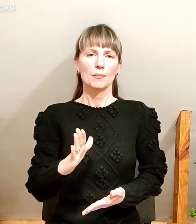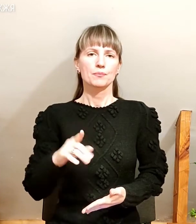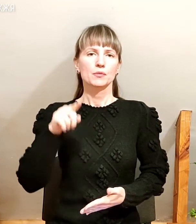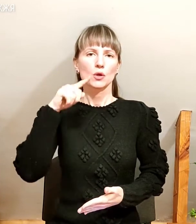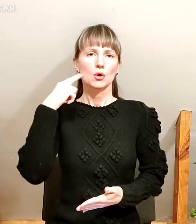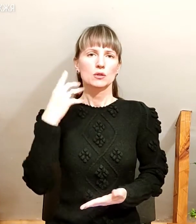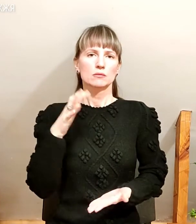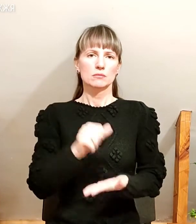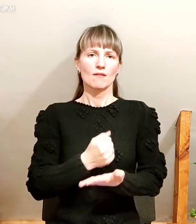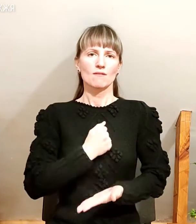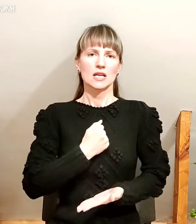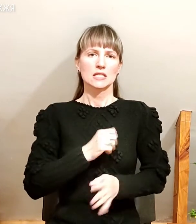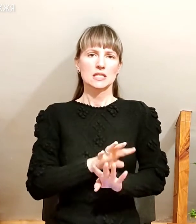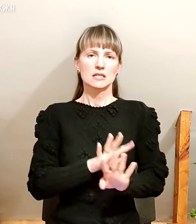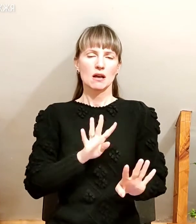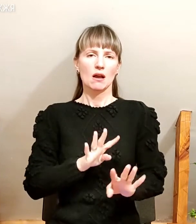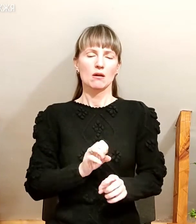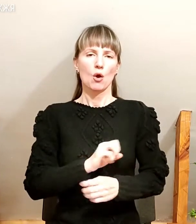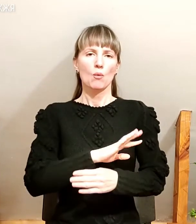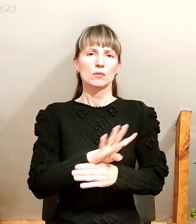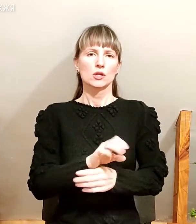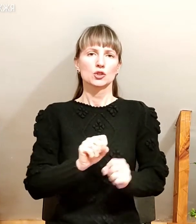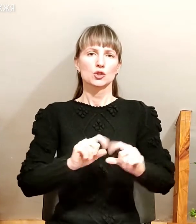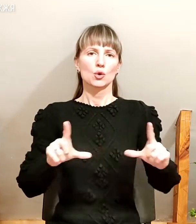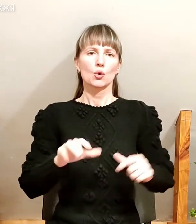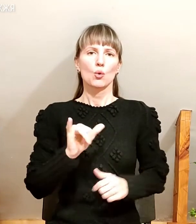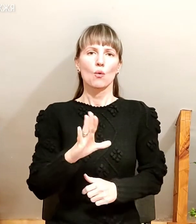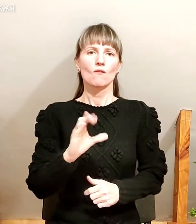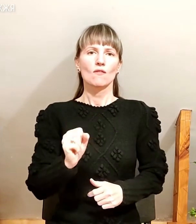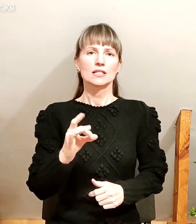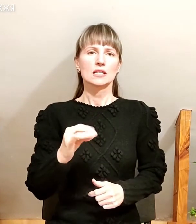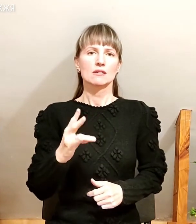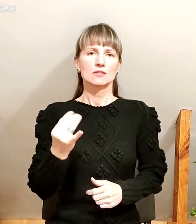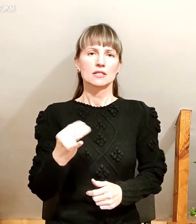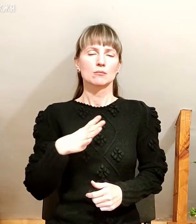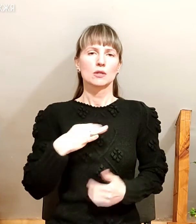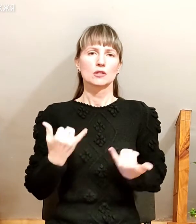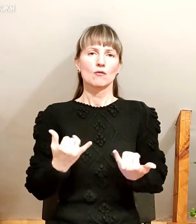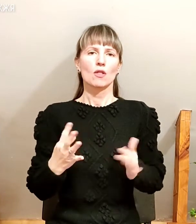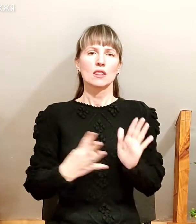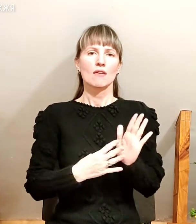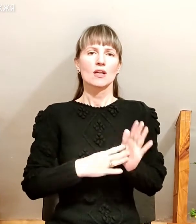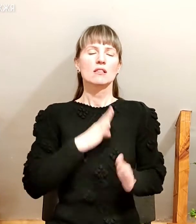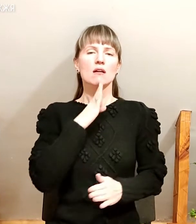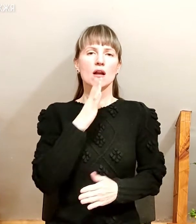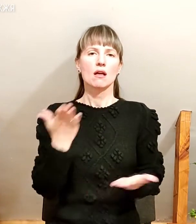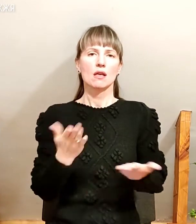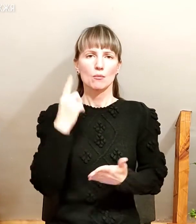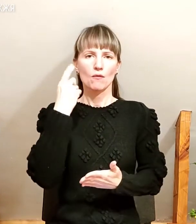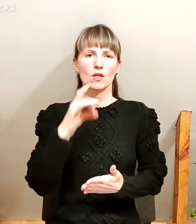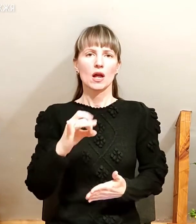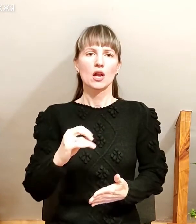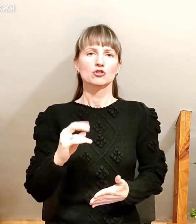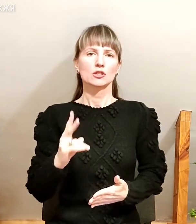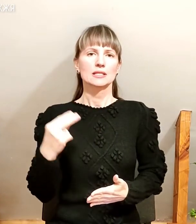Російсько-окупаційні війська обстріляли школу у Васильівці. Сталося це сьогодні о 9 ранку. Як повідомив речник Запорізької обласної